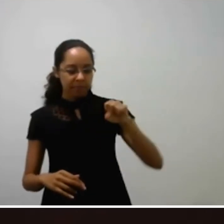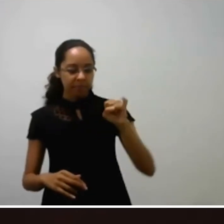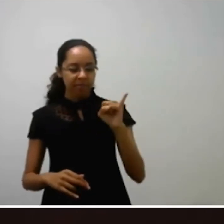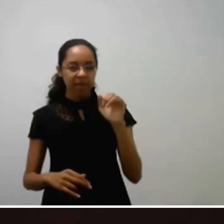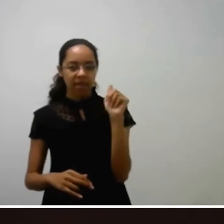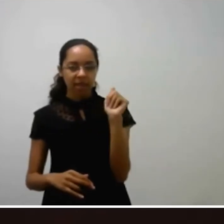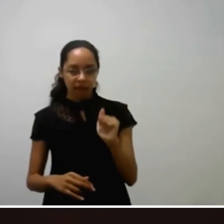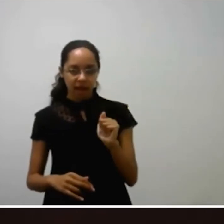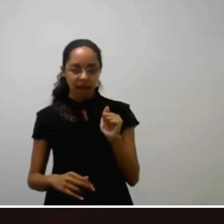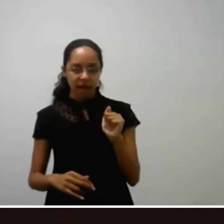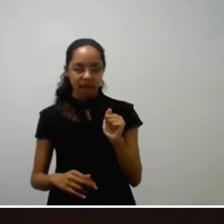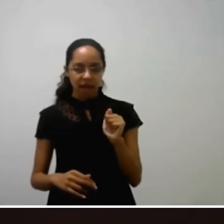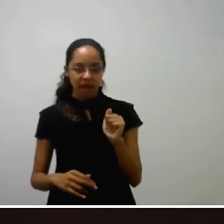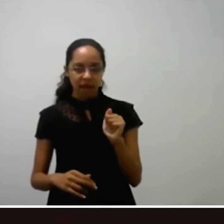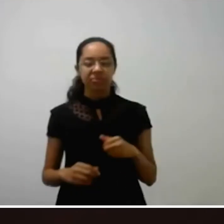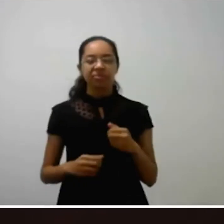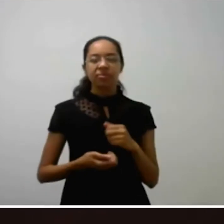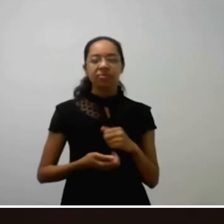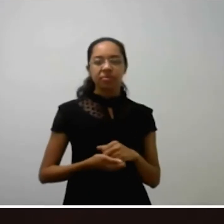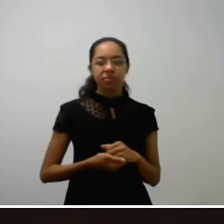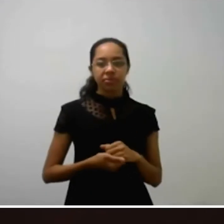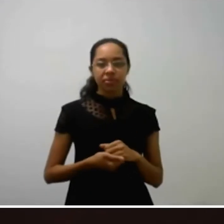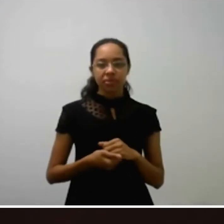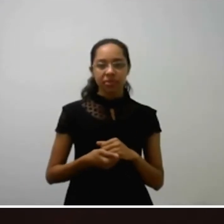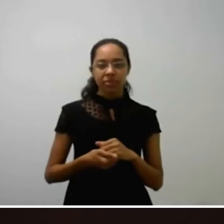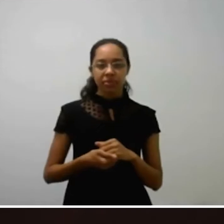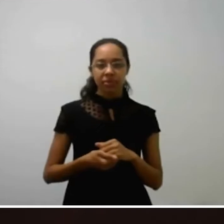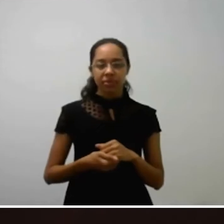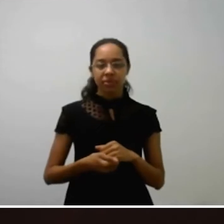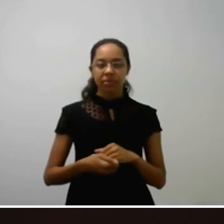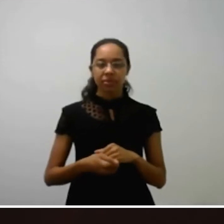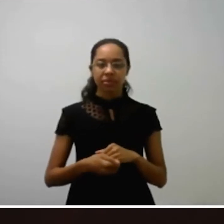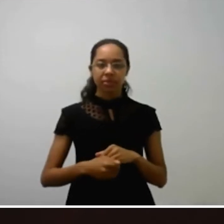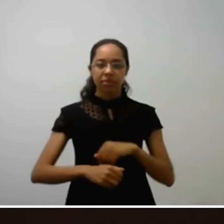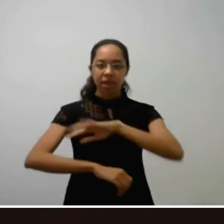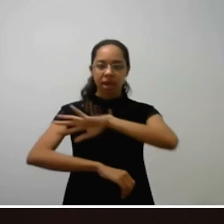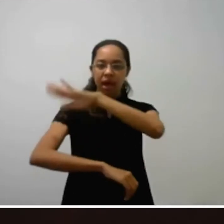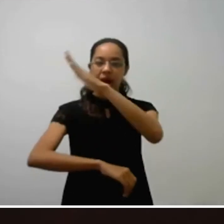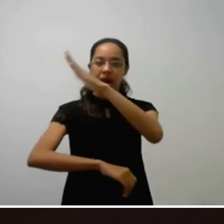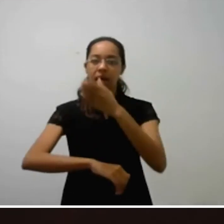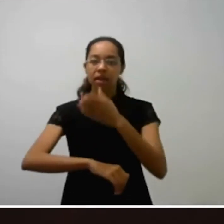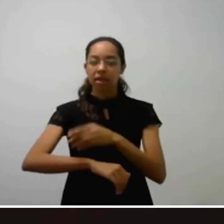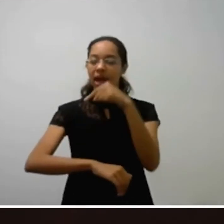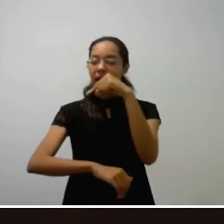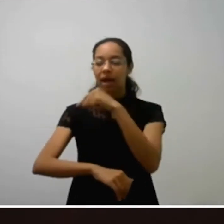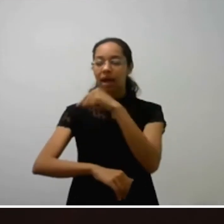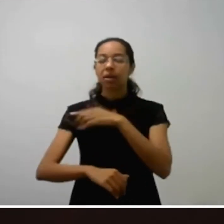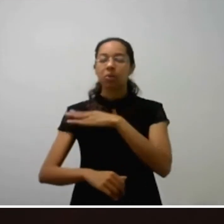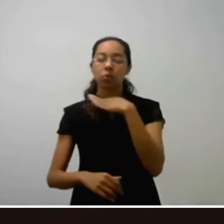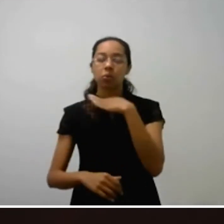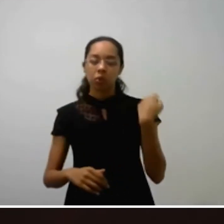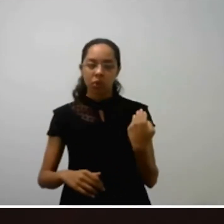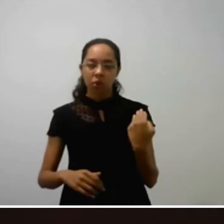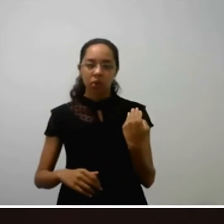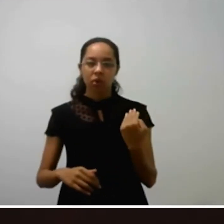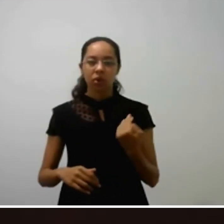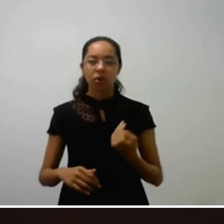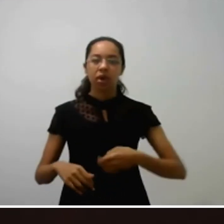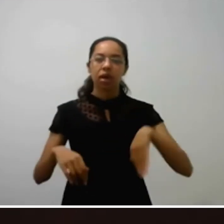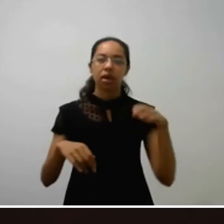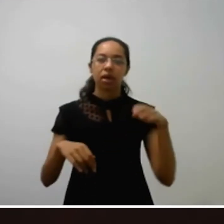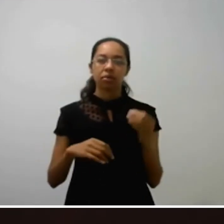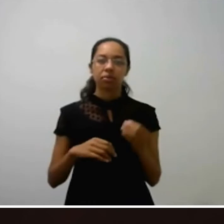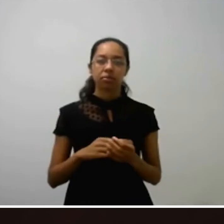de Jerônimo. Naquele lugar, finalmente veio a falecer, entrando no descanso eterno